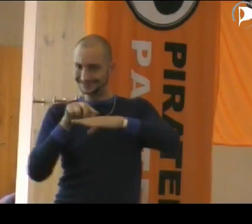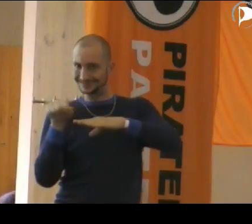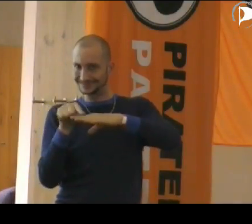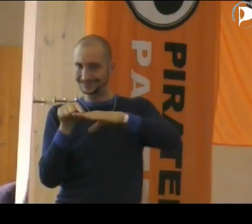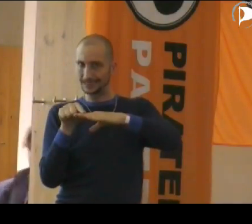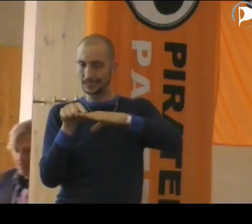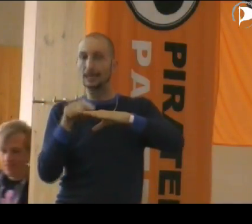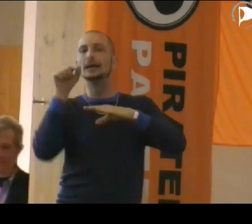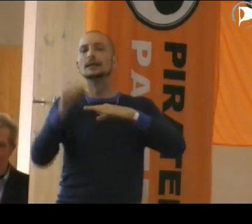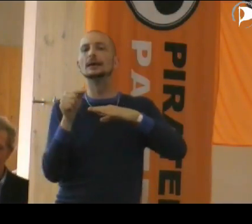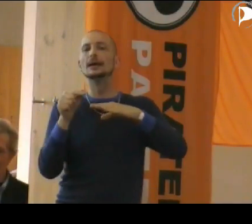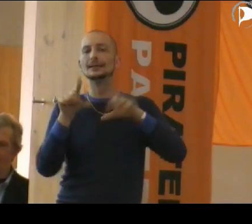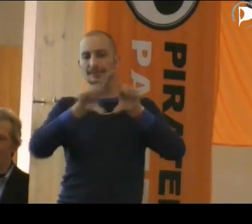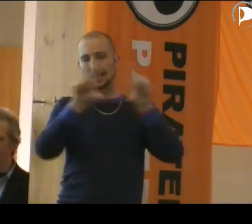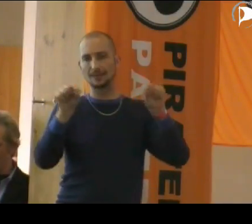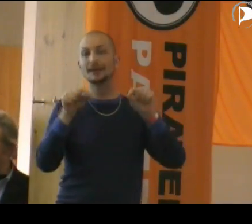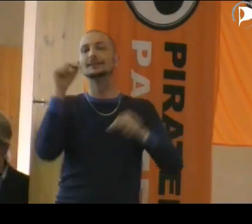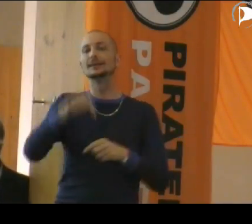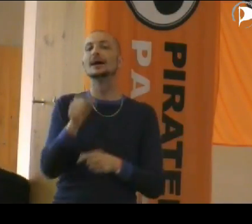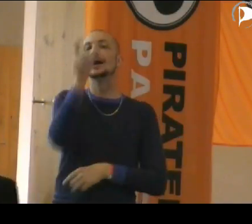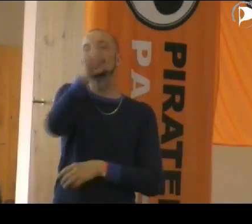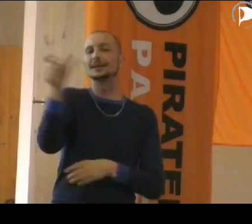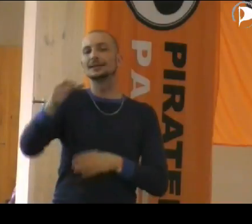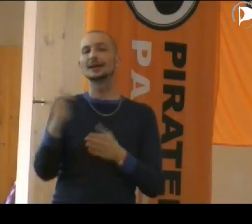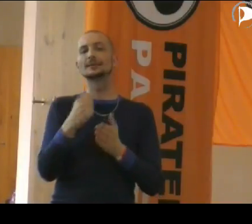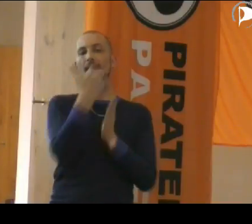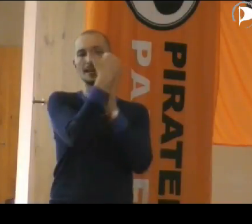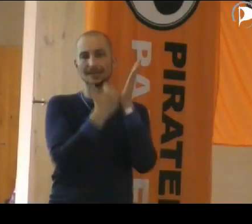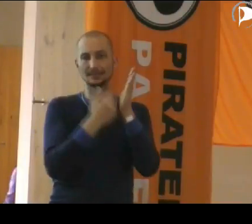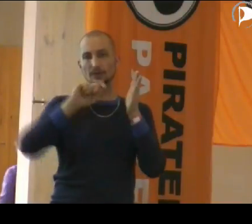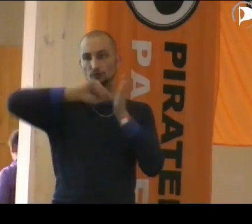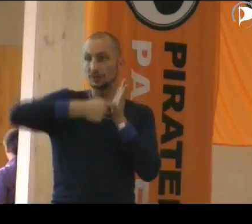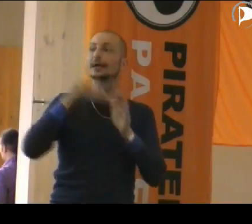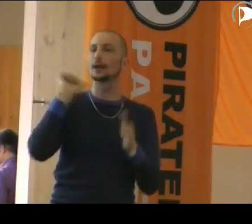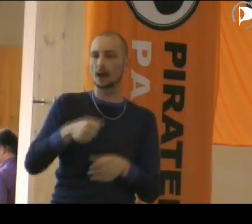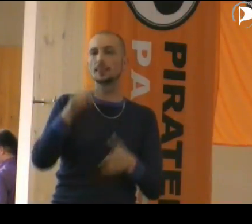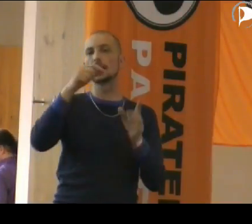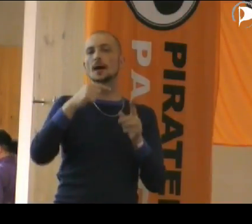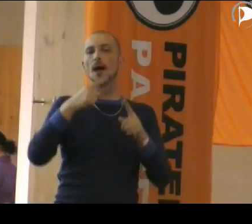die straßen nach konzepten beginnen